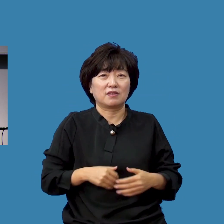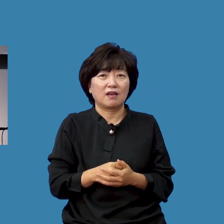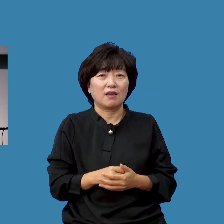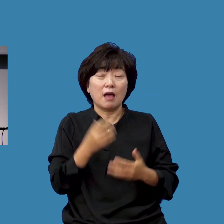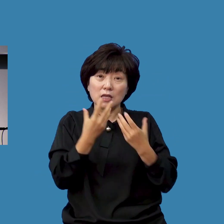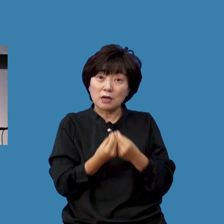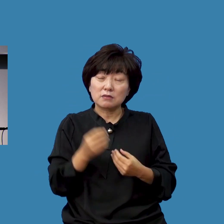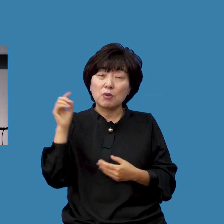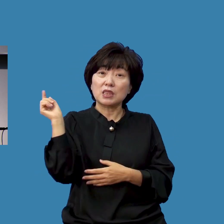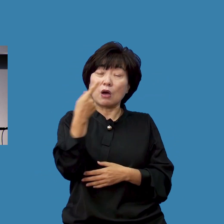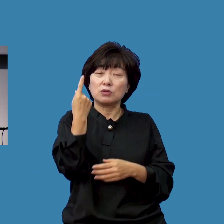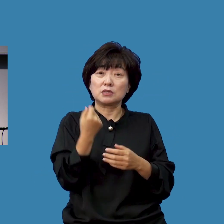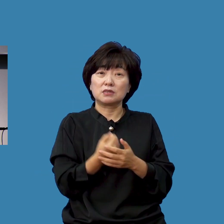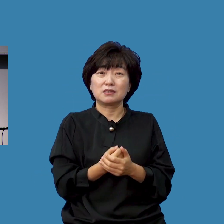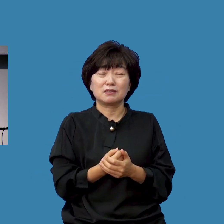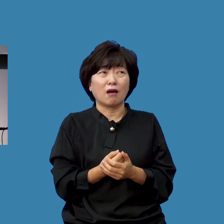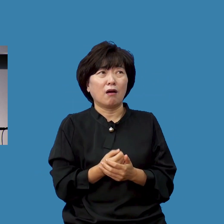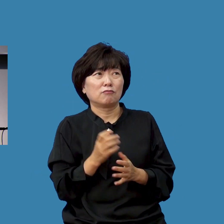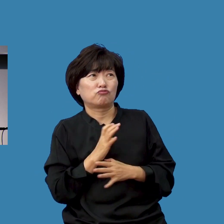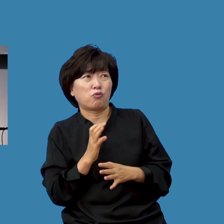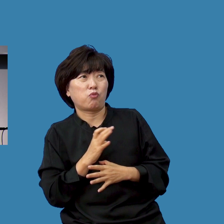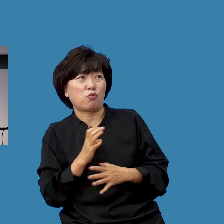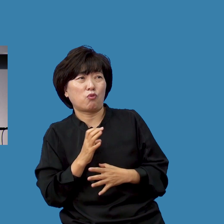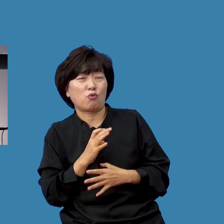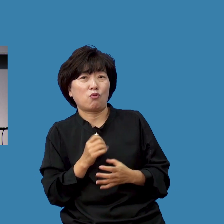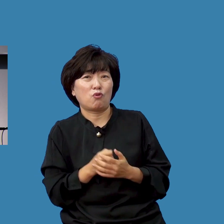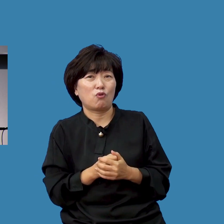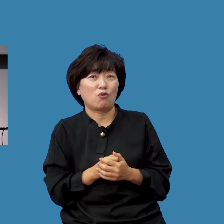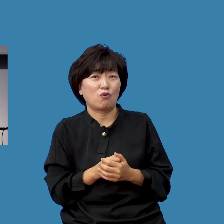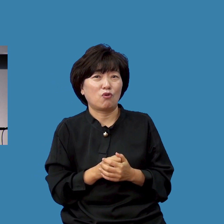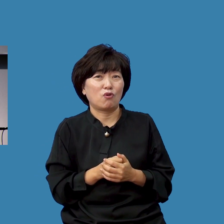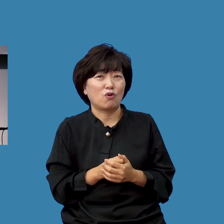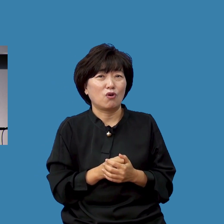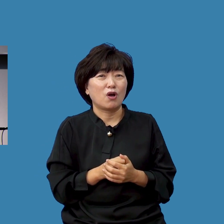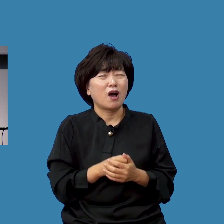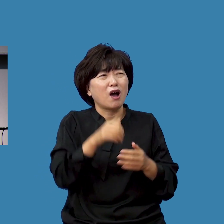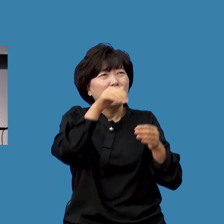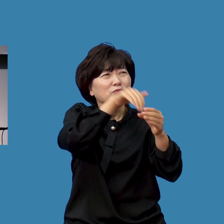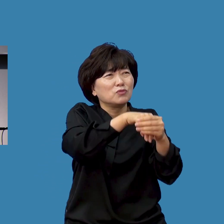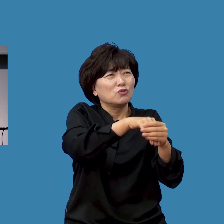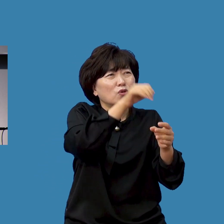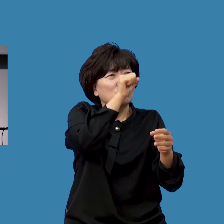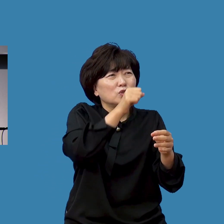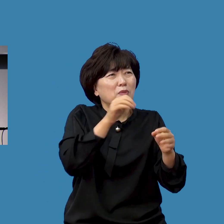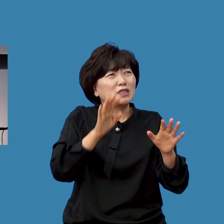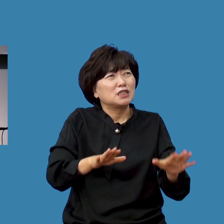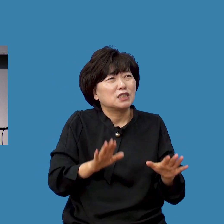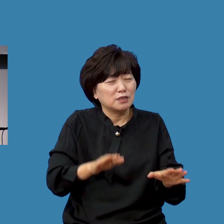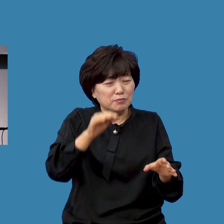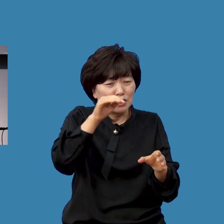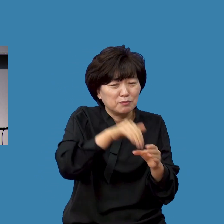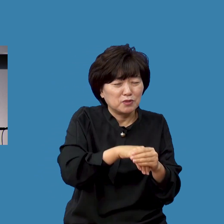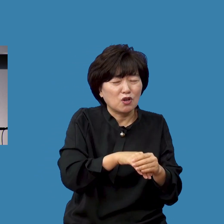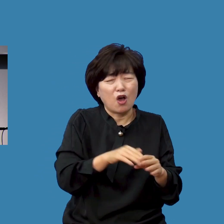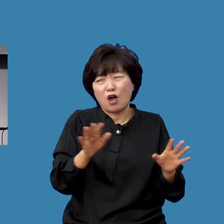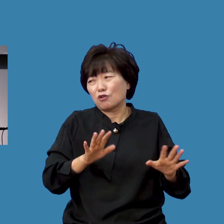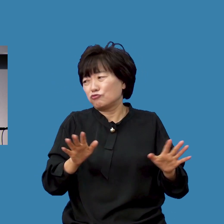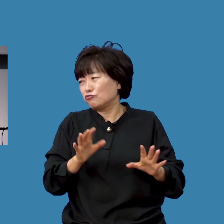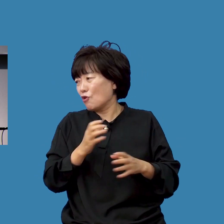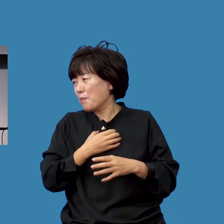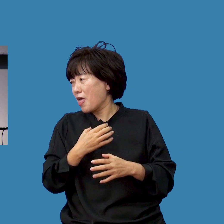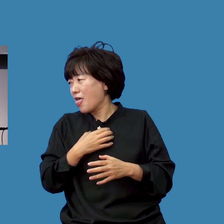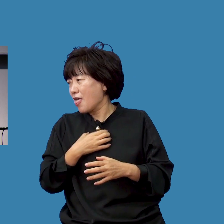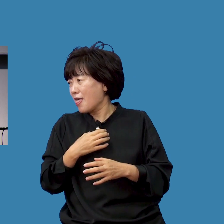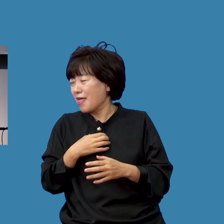심어야 되는 때인데, 만약 예를 들어서 다윗이 말이에요, 보고 있으니까 너무 두려워, 또는 뭐 심는 건 좋은데